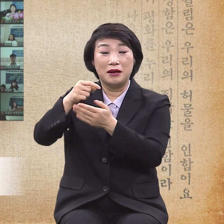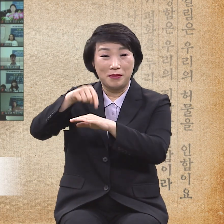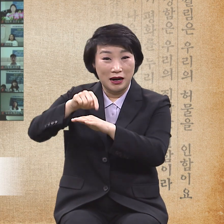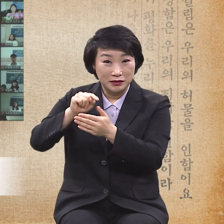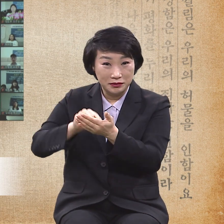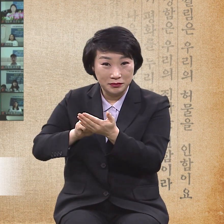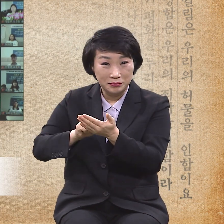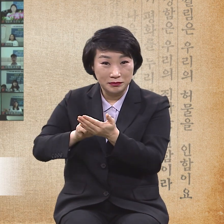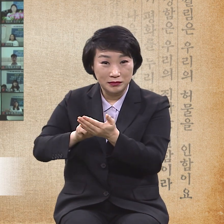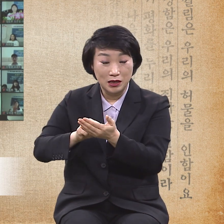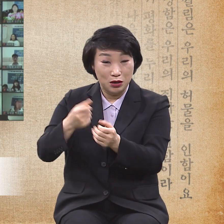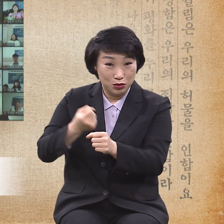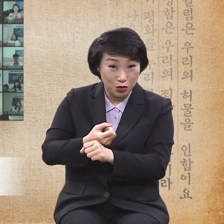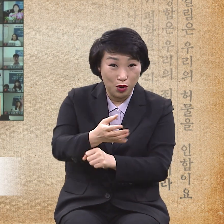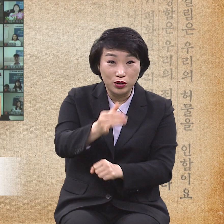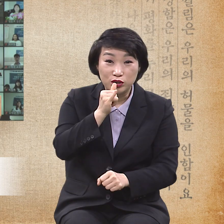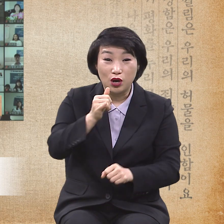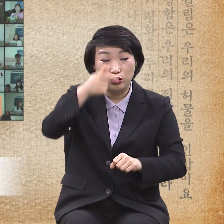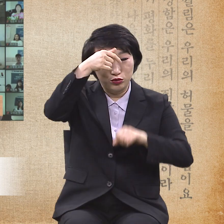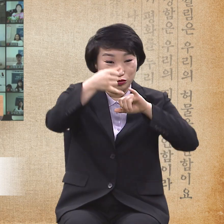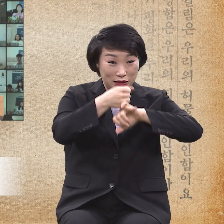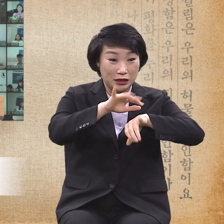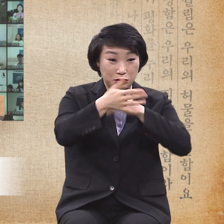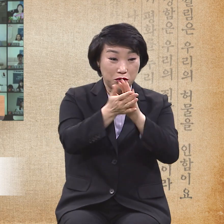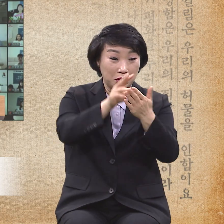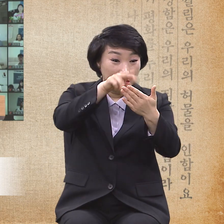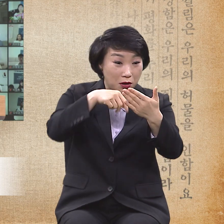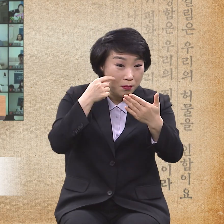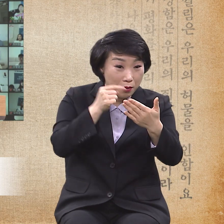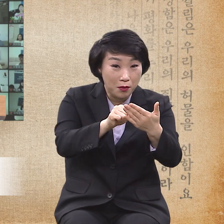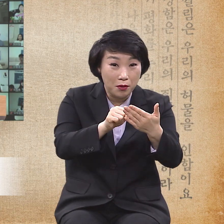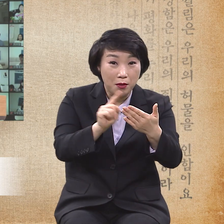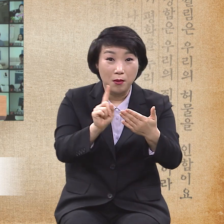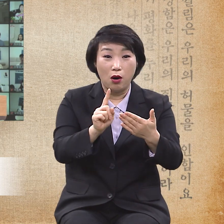마음을 구약에 읽어보면